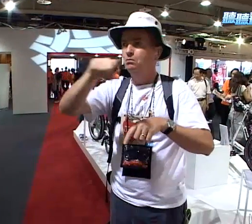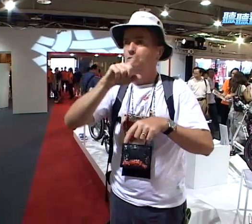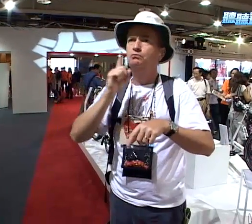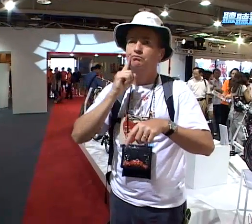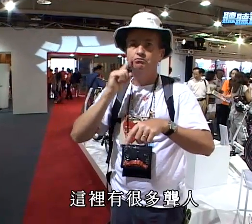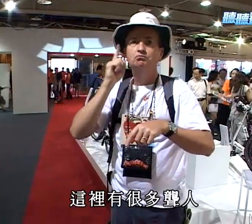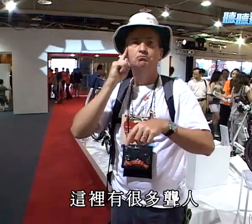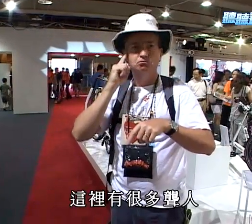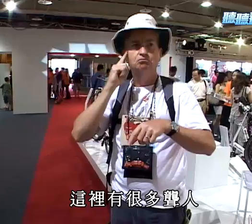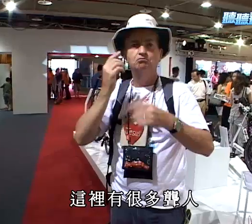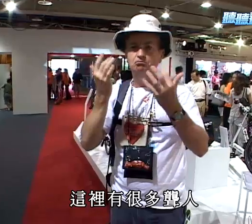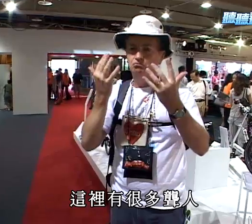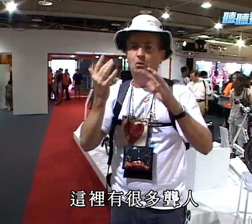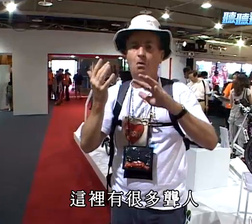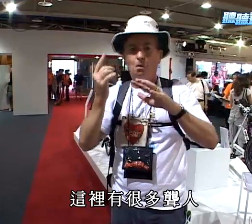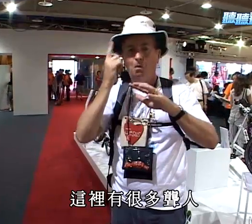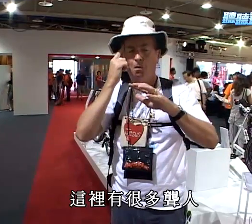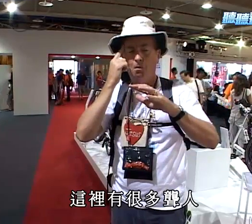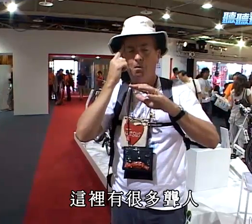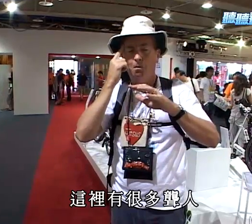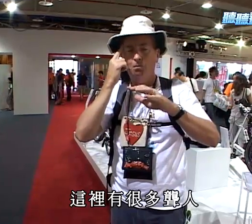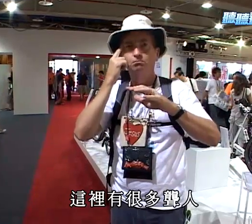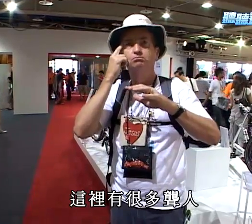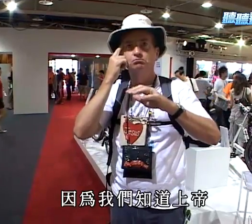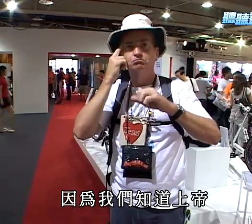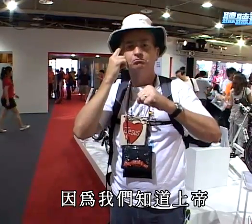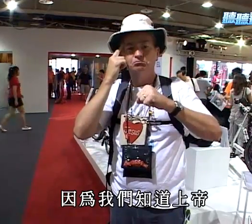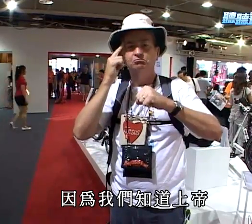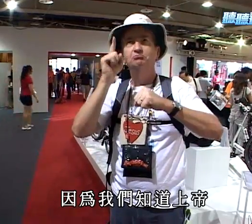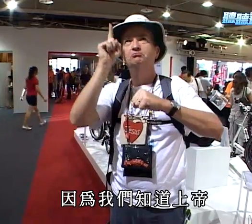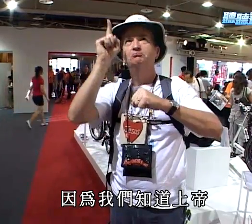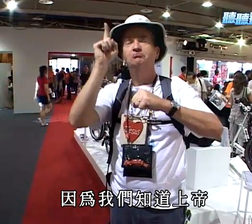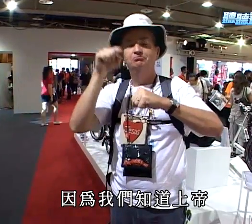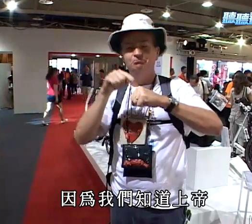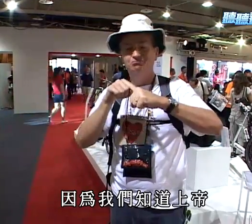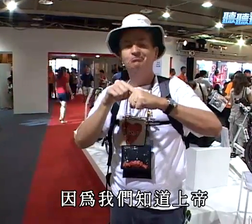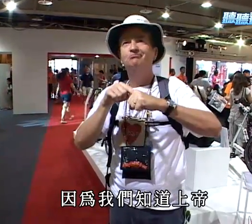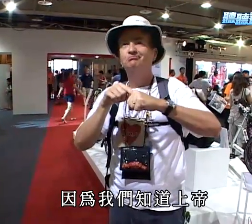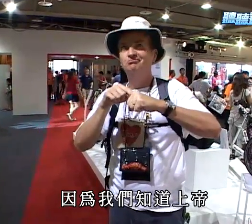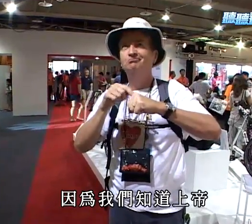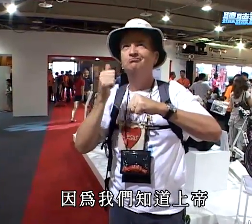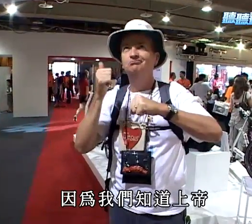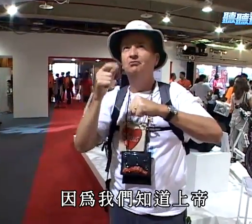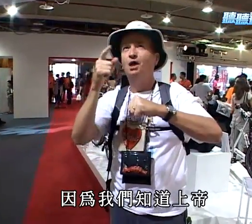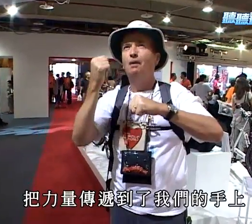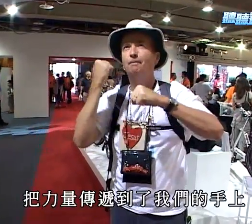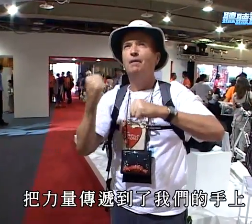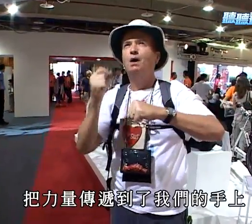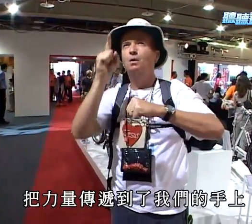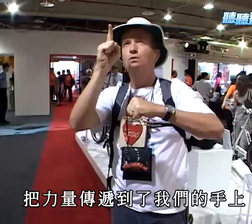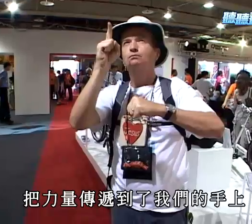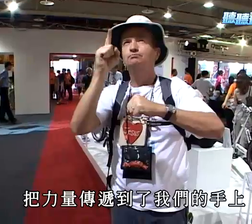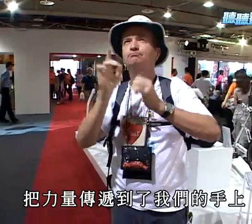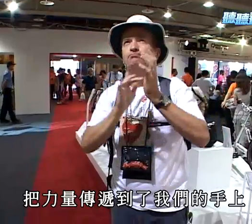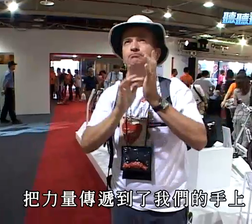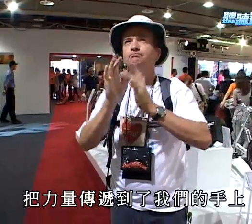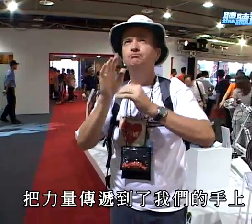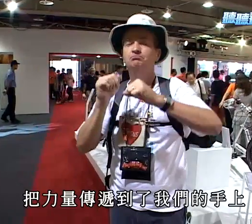这里有很多龙人，因为我们知道上帝把力量传递到了我们的手